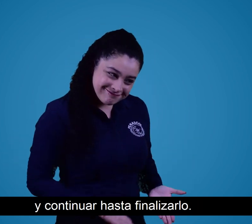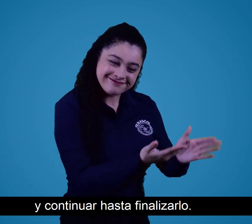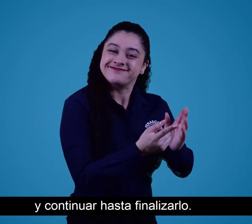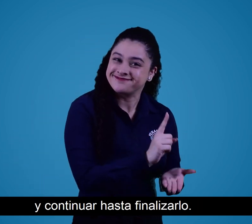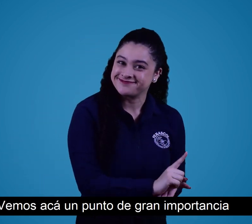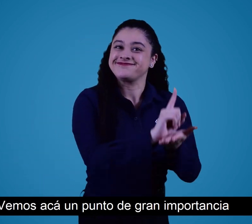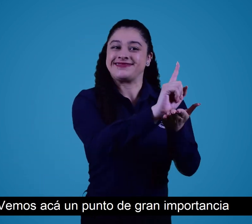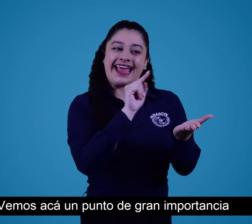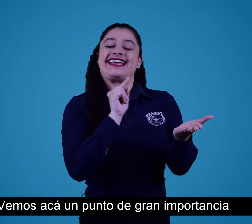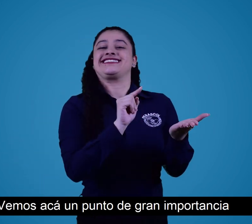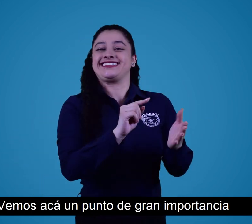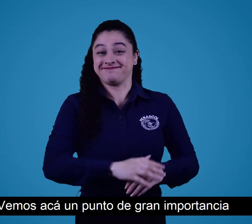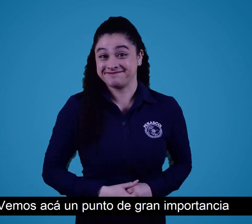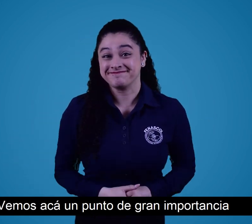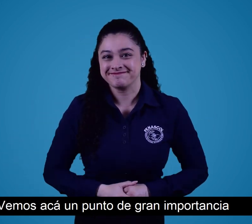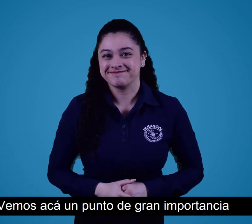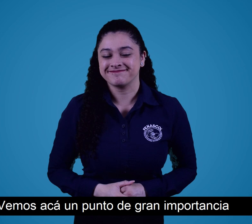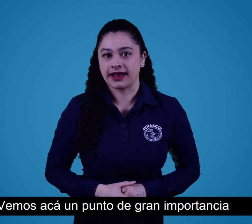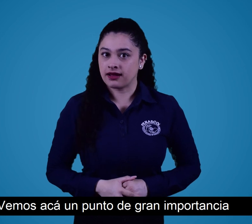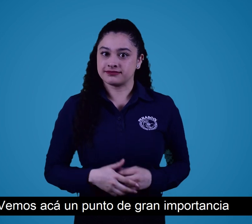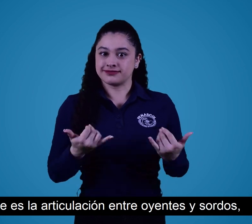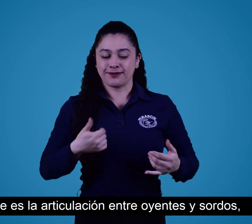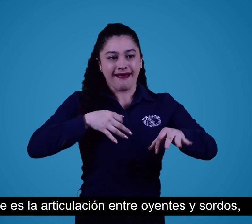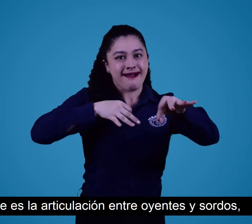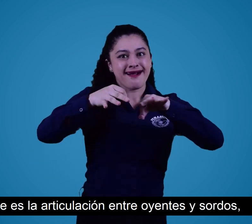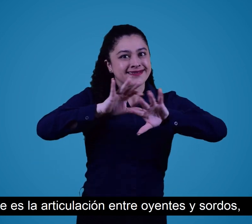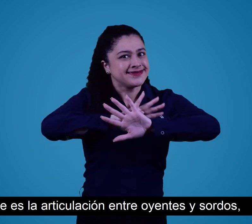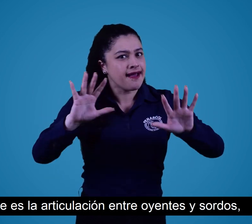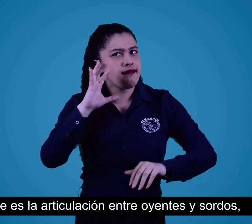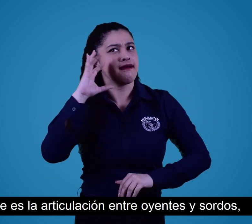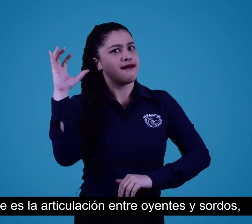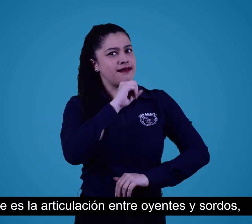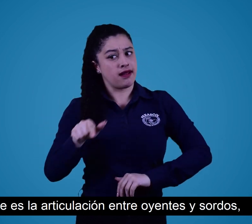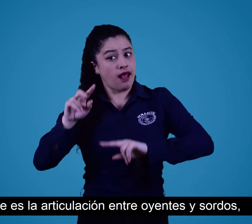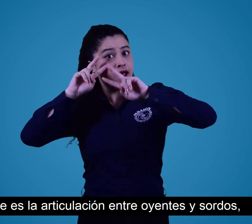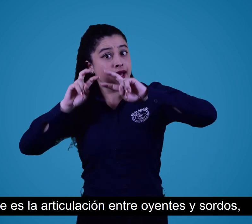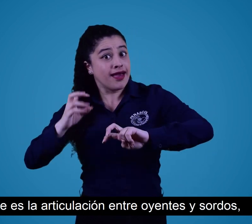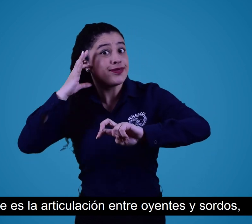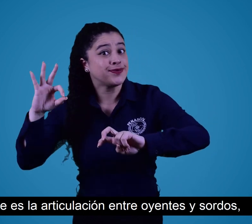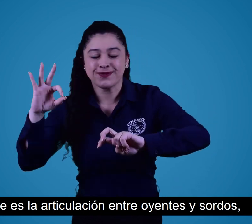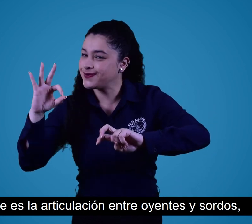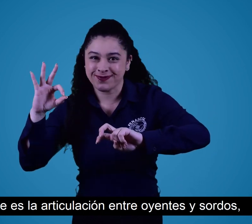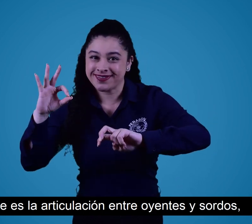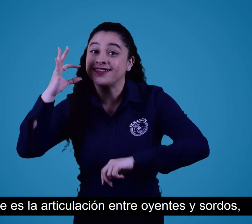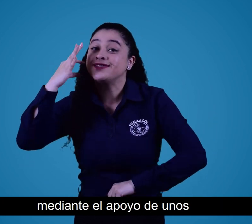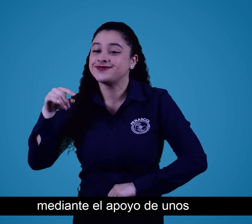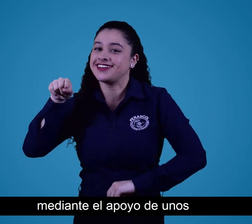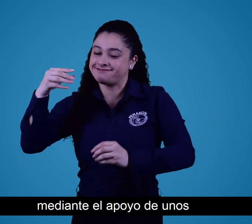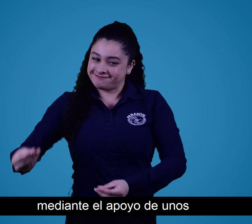Vemos acá un punto de gran importancia que es la articulación entre oyentes y sordos Mediante el